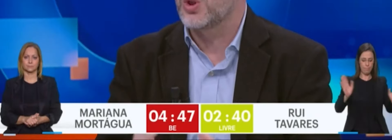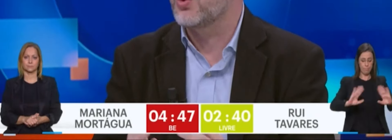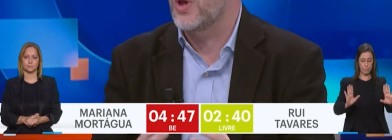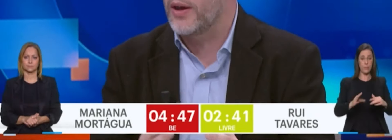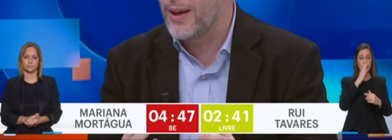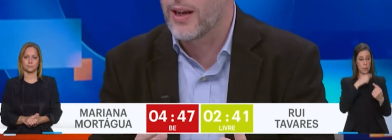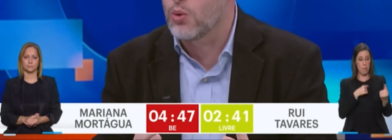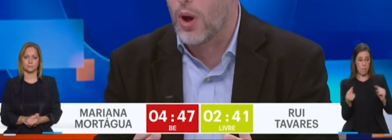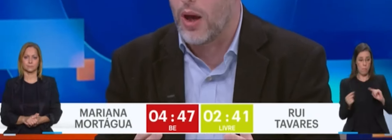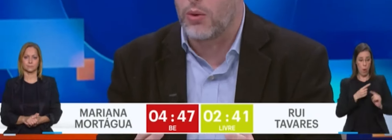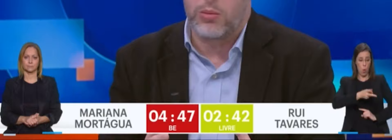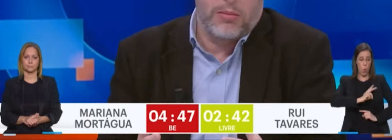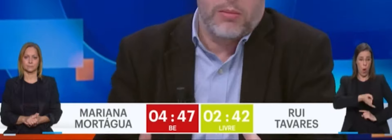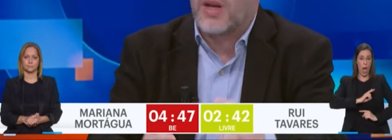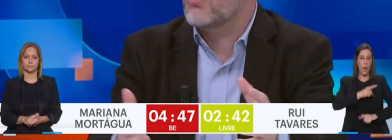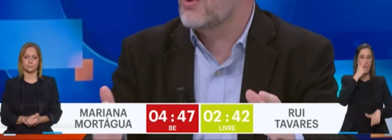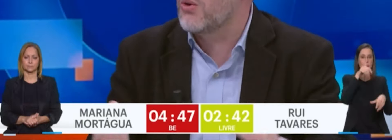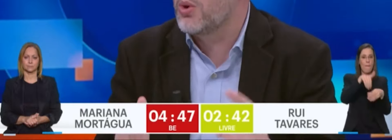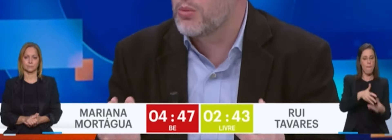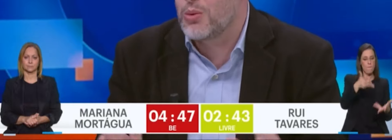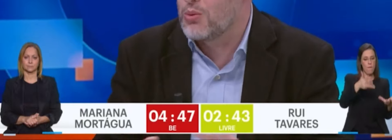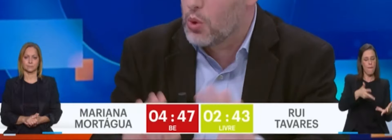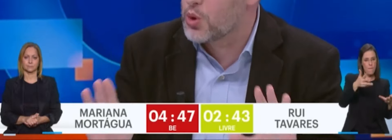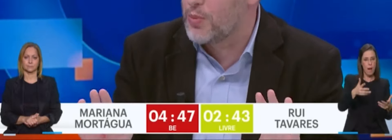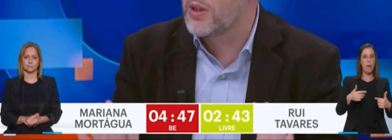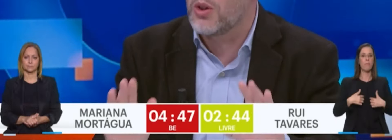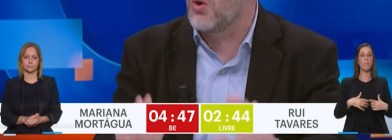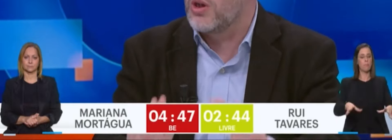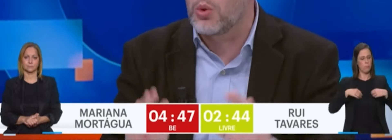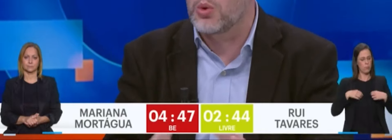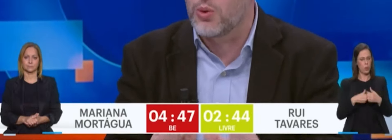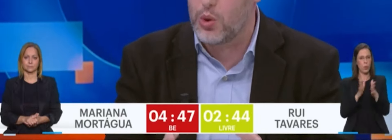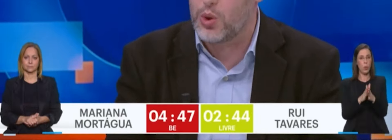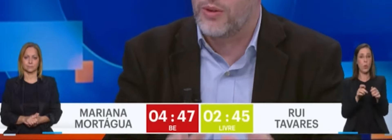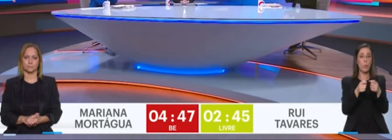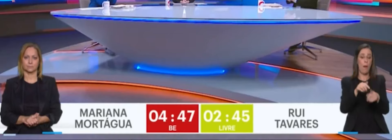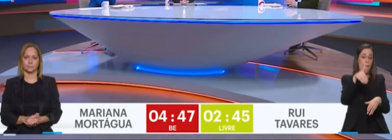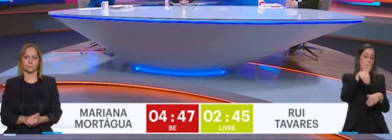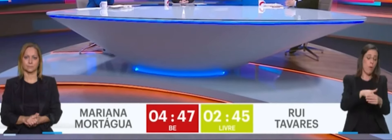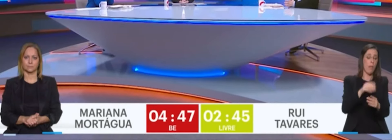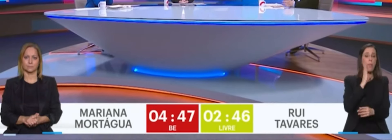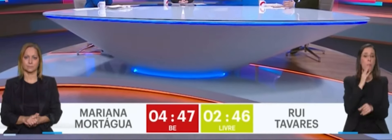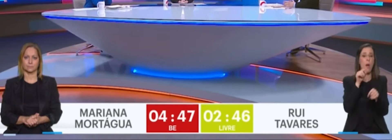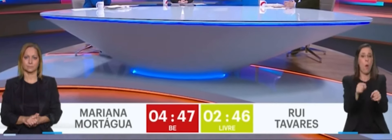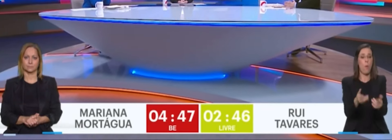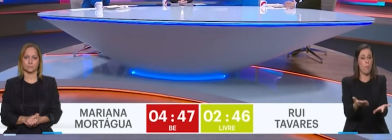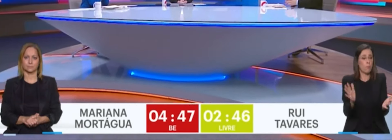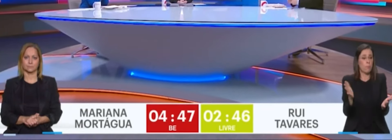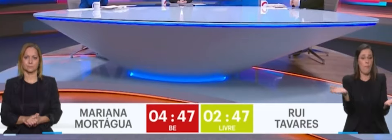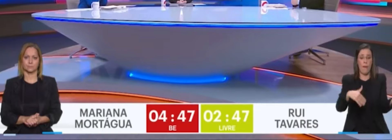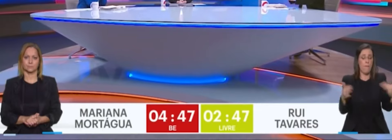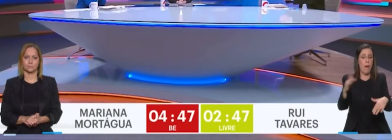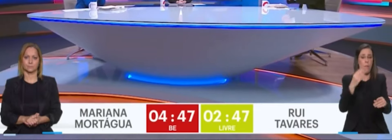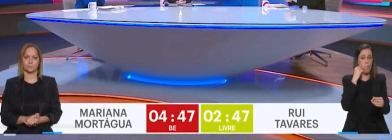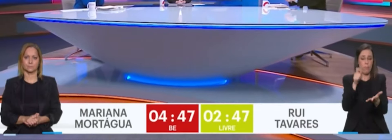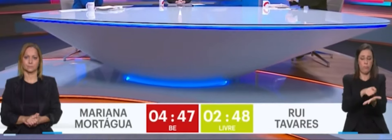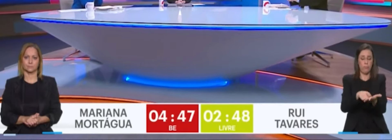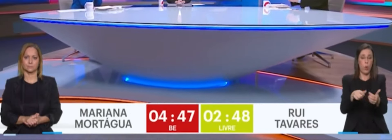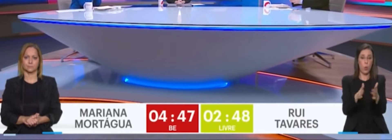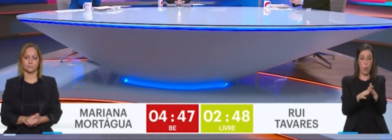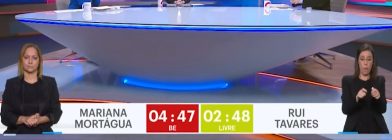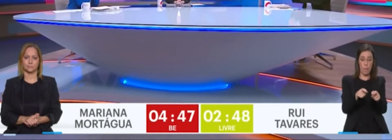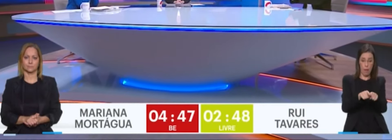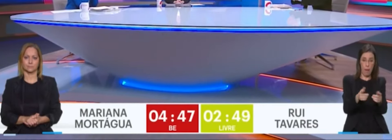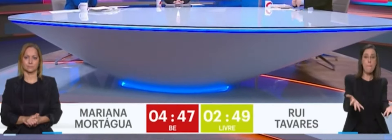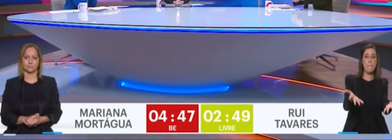tivéssemos a disputar eleitorado claro acolhemos todos os partidos acolhem todos os votos que vierem venham de onde vem e que todos os partidos querem